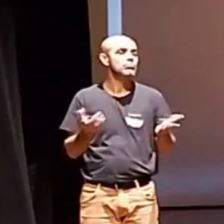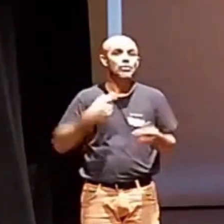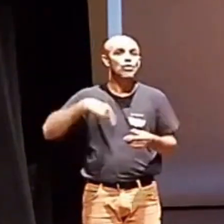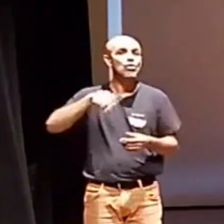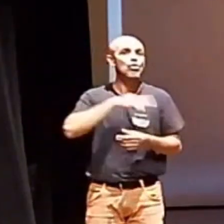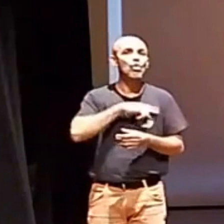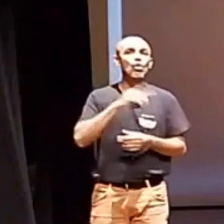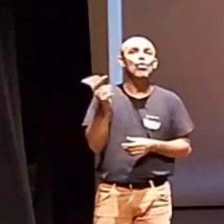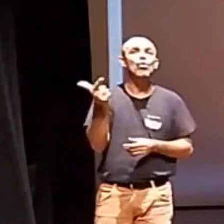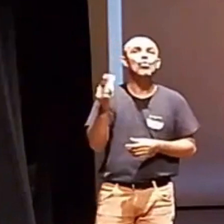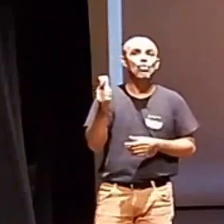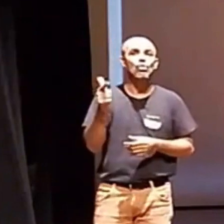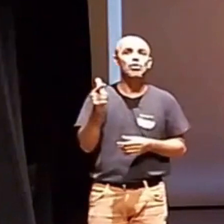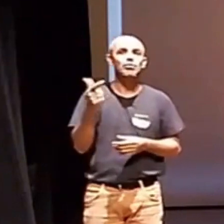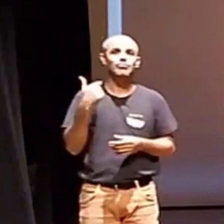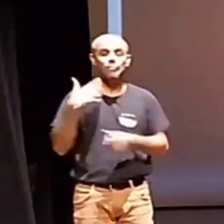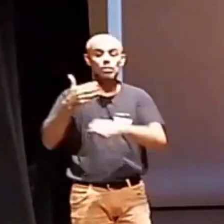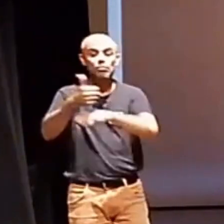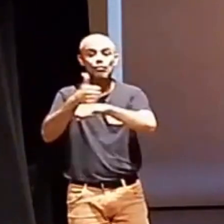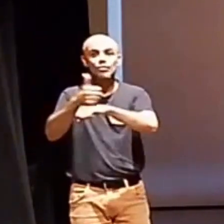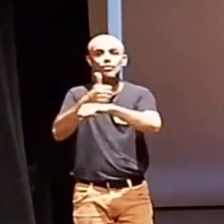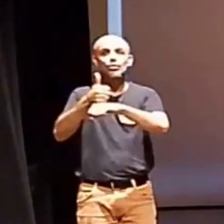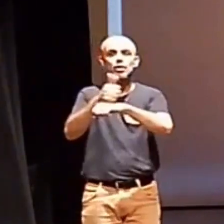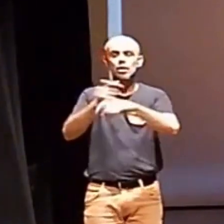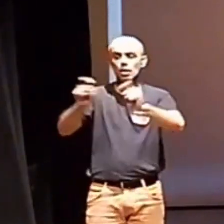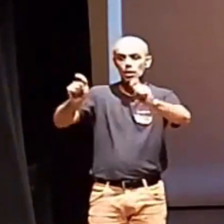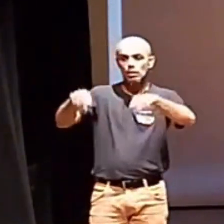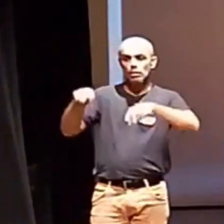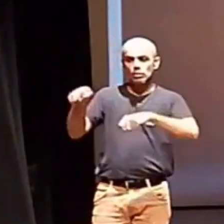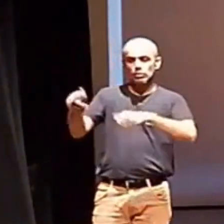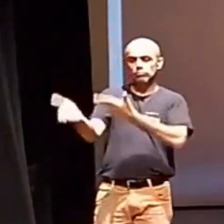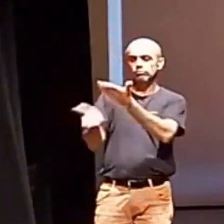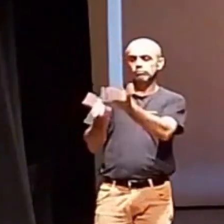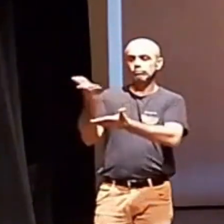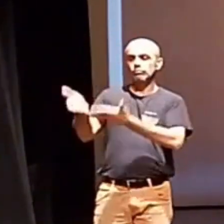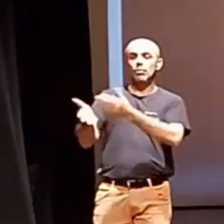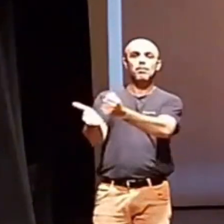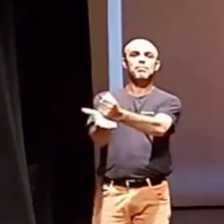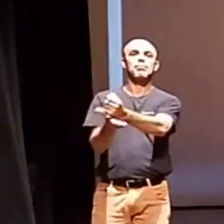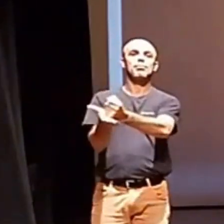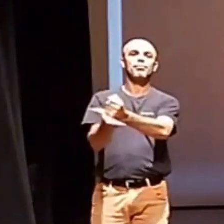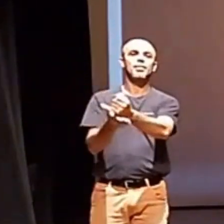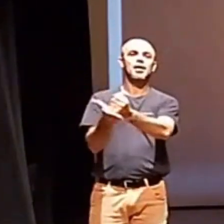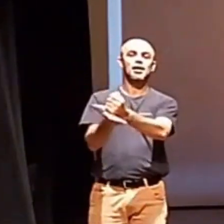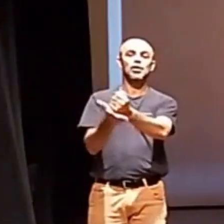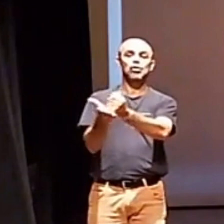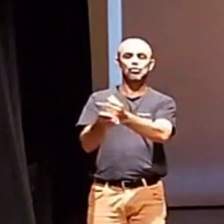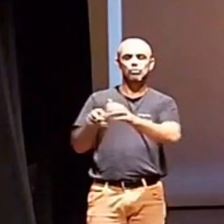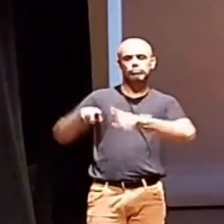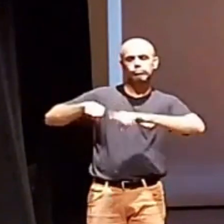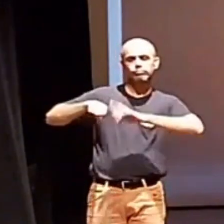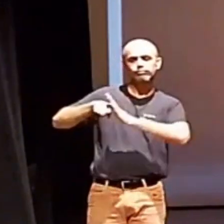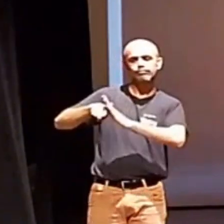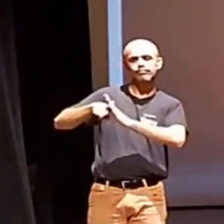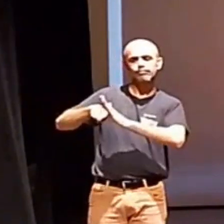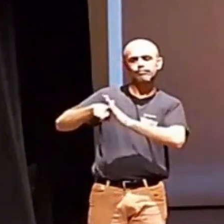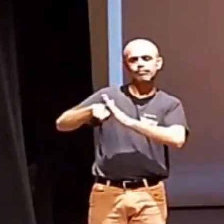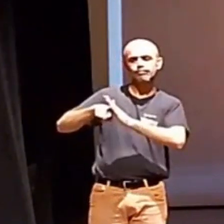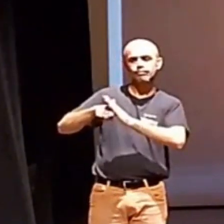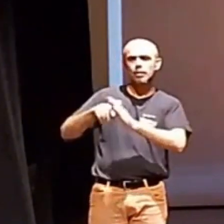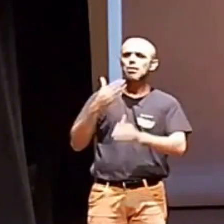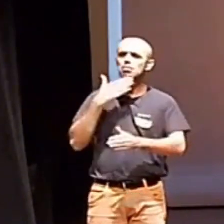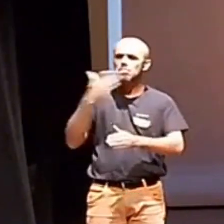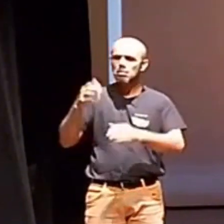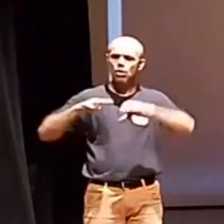não temos profissionais capacitados no atendimento primário para investigar. Pede